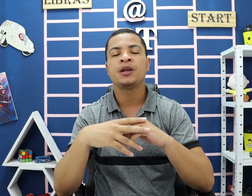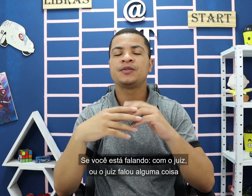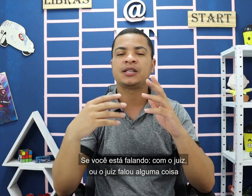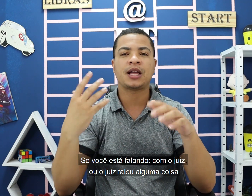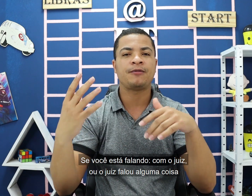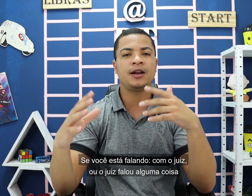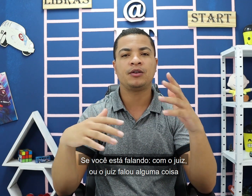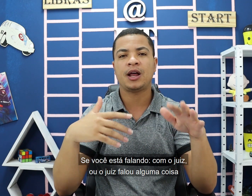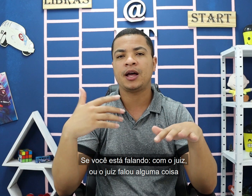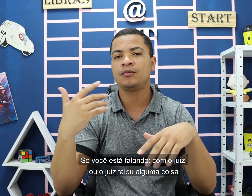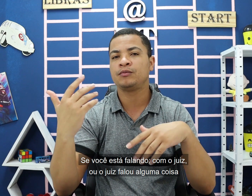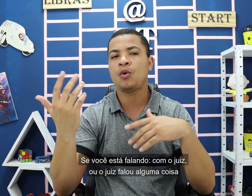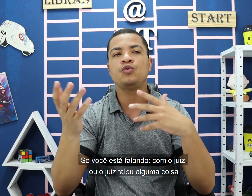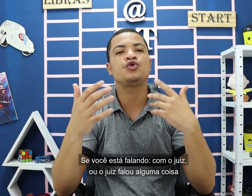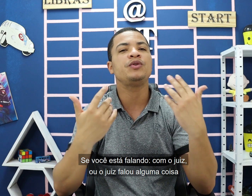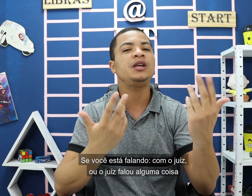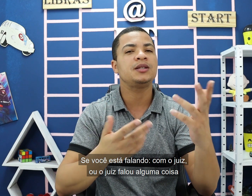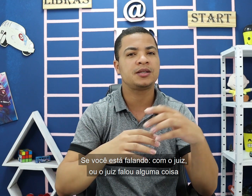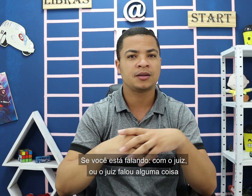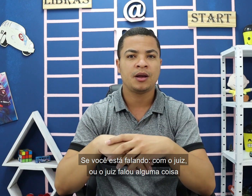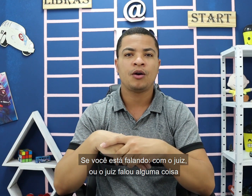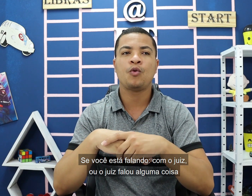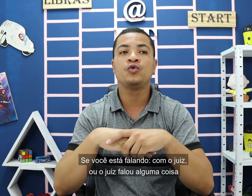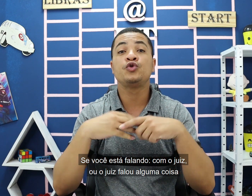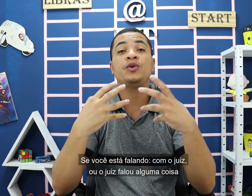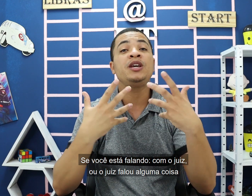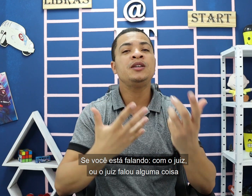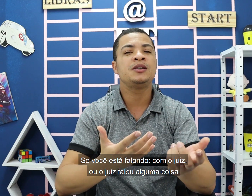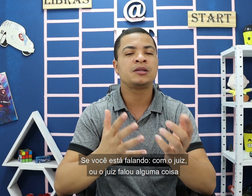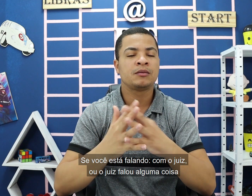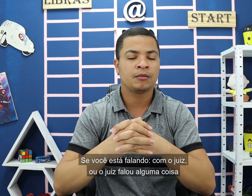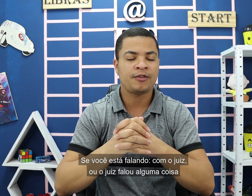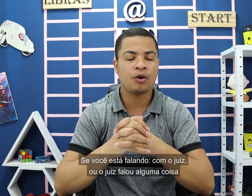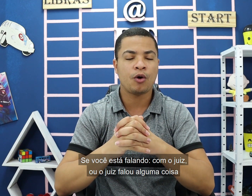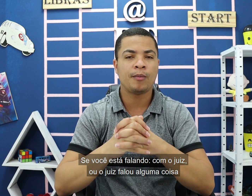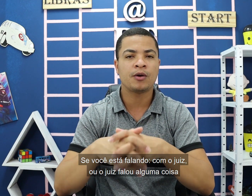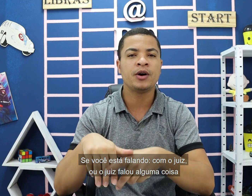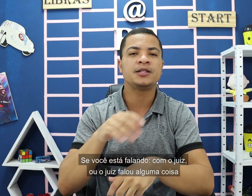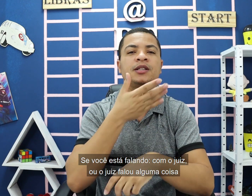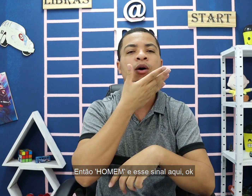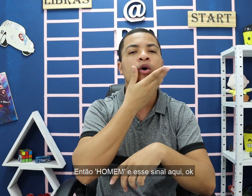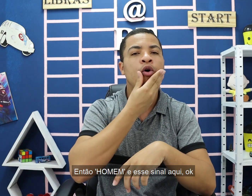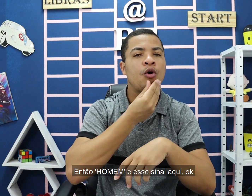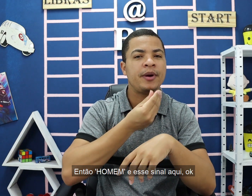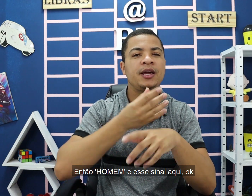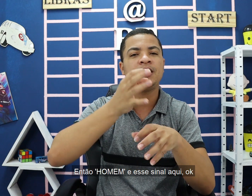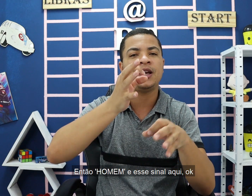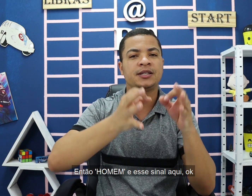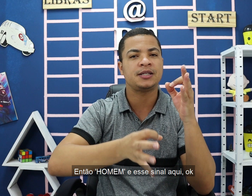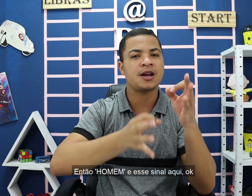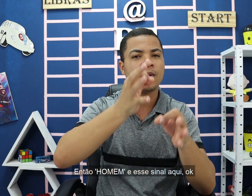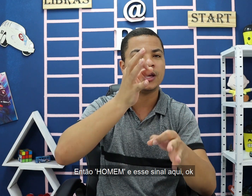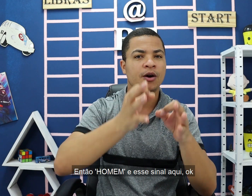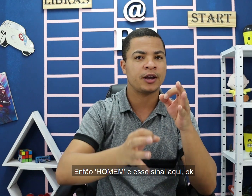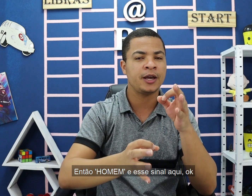Se você está falando lá com o juiz ou o juiz falou alguma coisa, então homem e esse sinal aqui, ok?